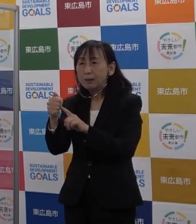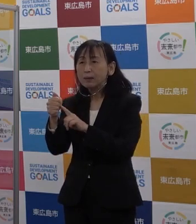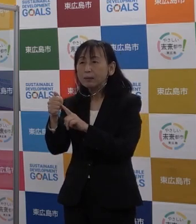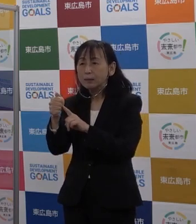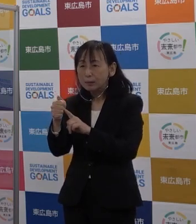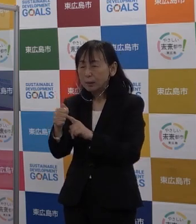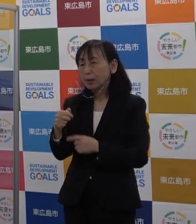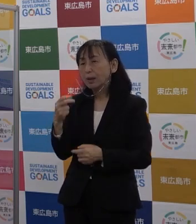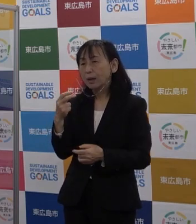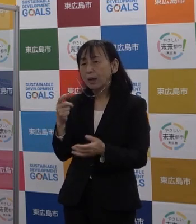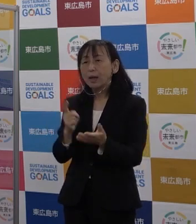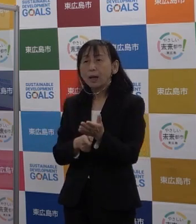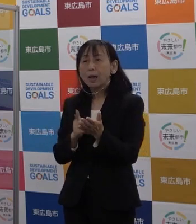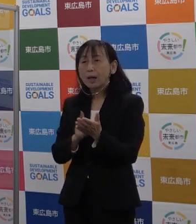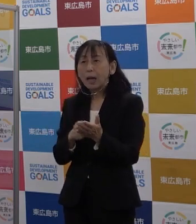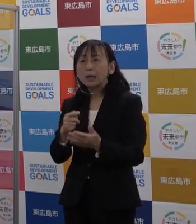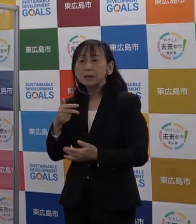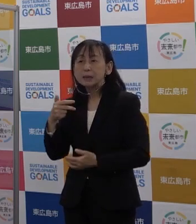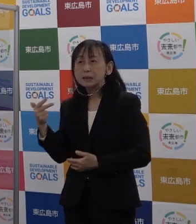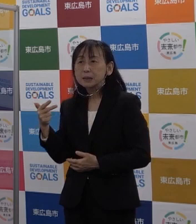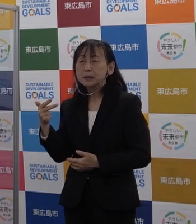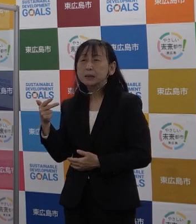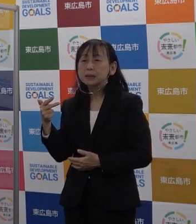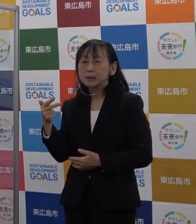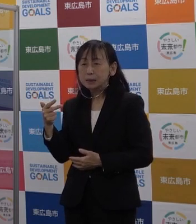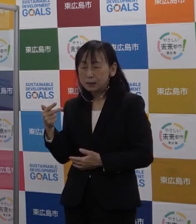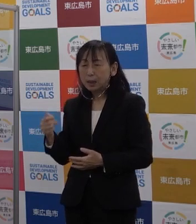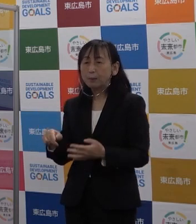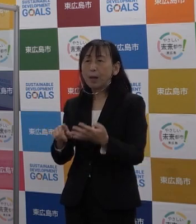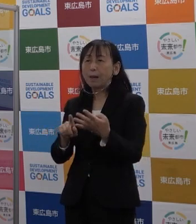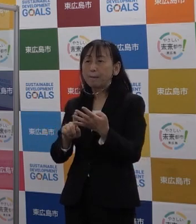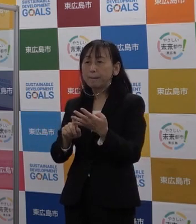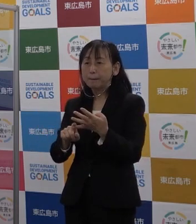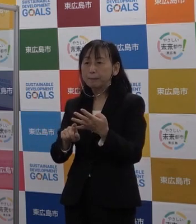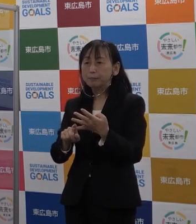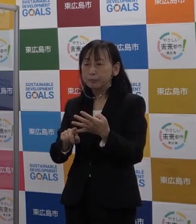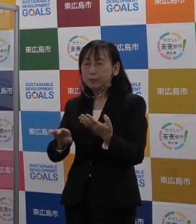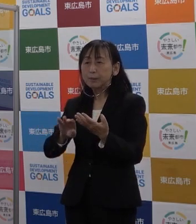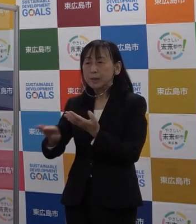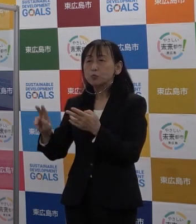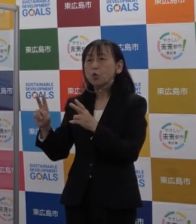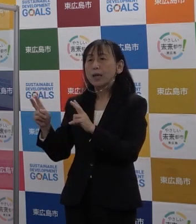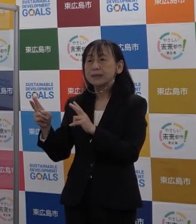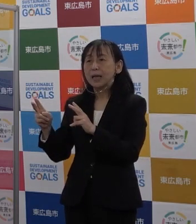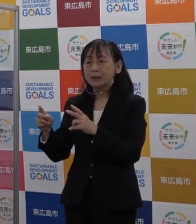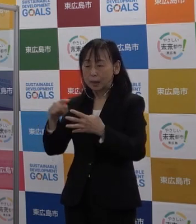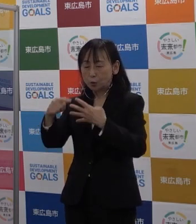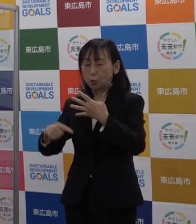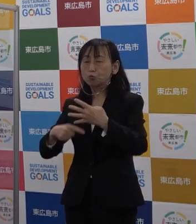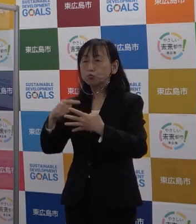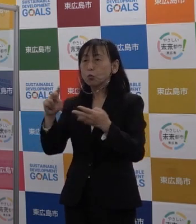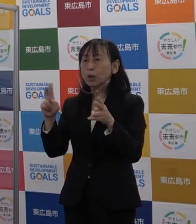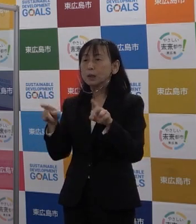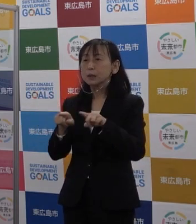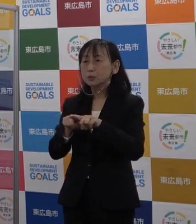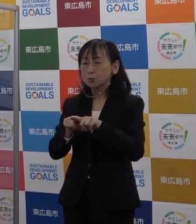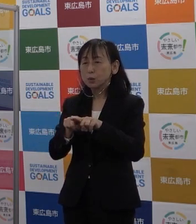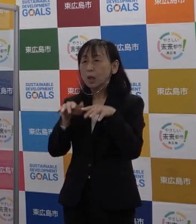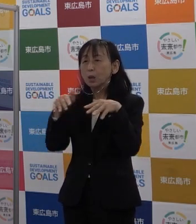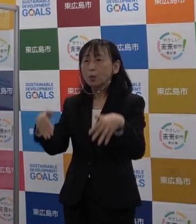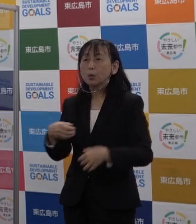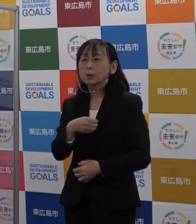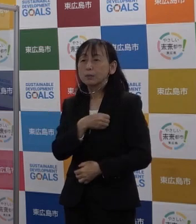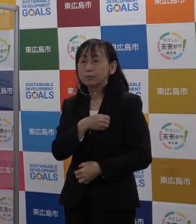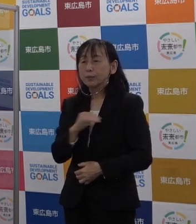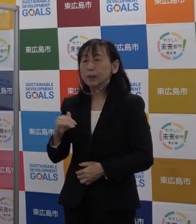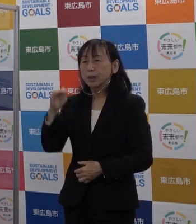から幹事が株式会社リーグレバーの八幡さんということであります。そして構成員として高杉